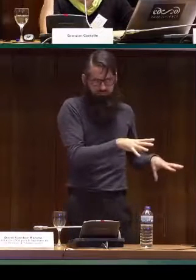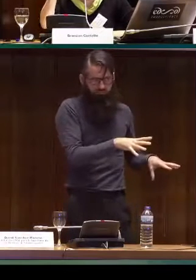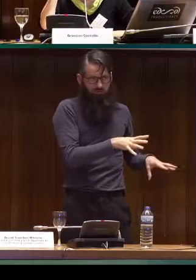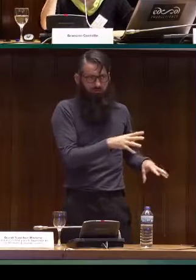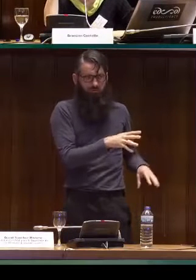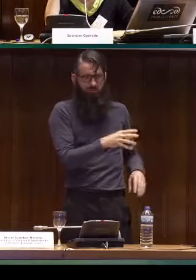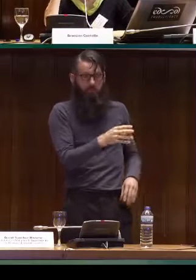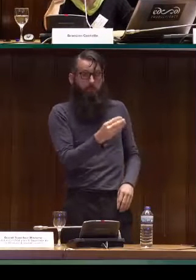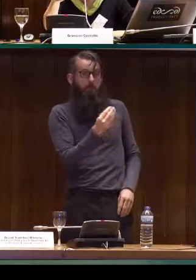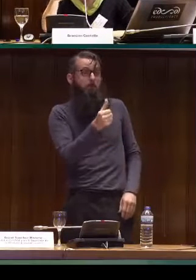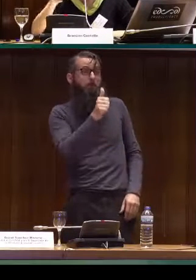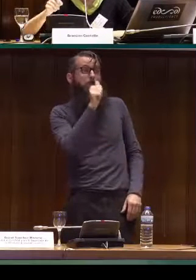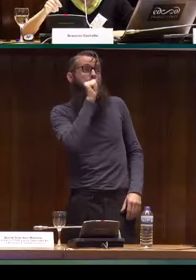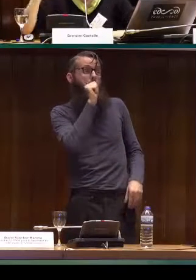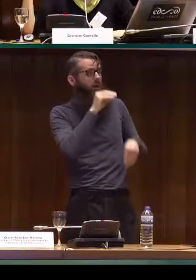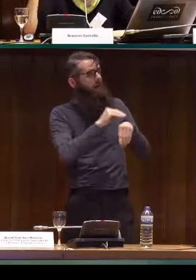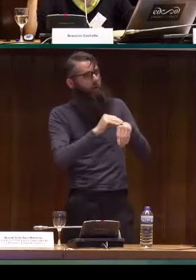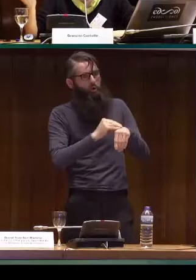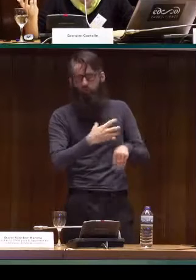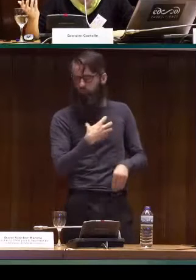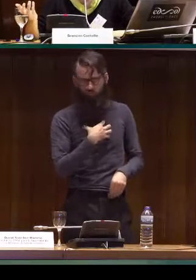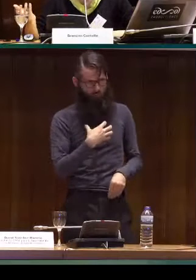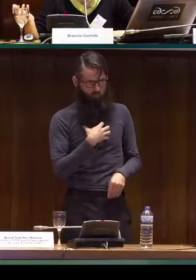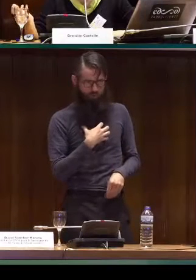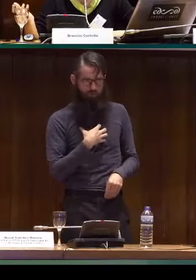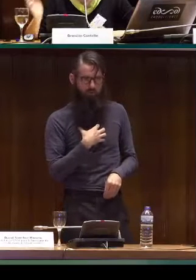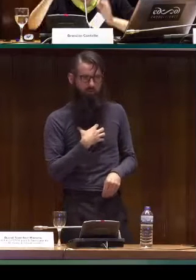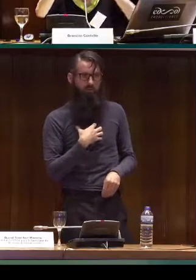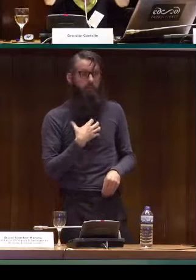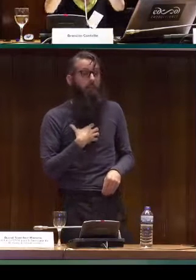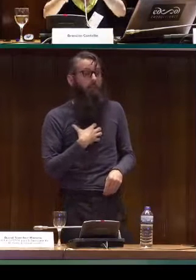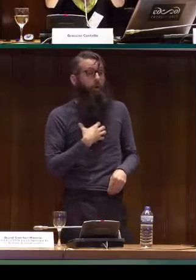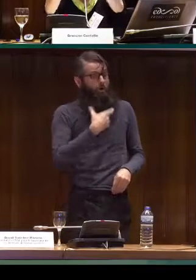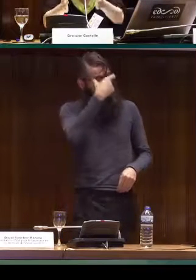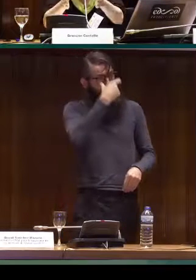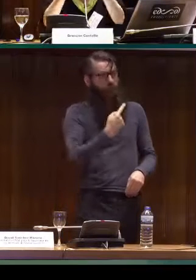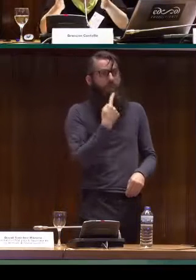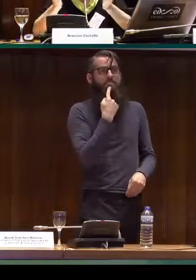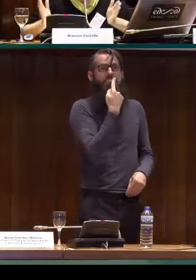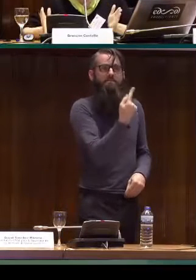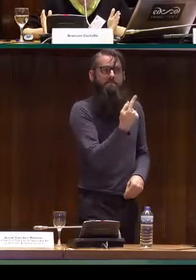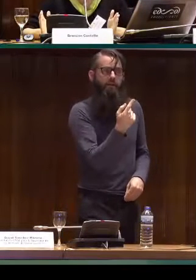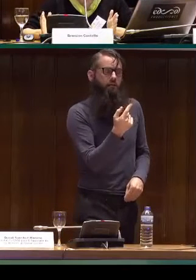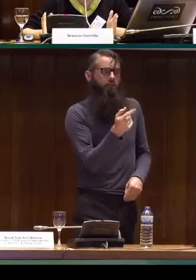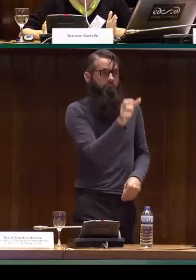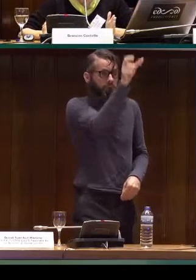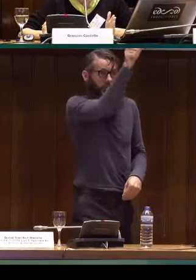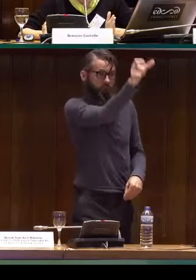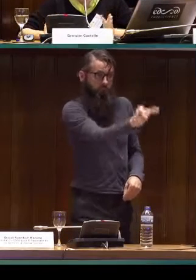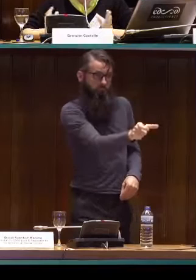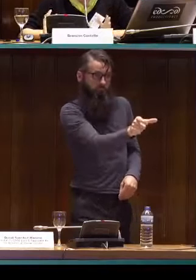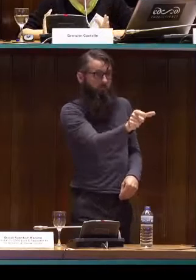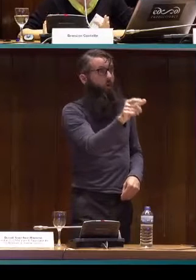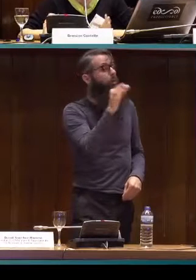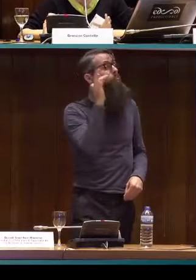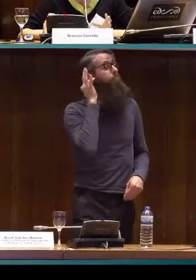pronombre de segunda singular tú, hablando de alguien que está embarazado, pero no se está refiriendo a esa persona que está embarazada porque es su nombre